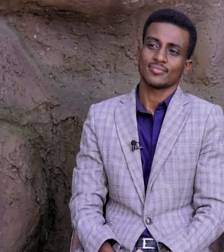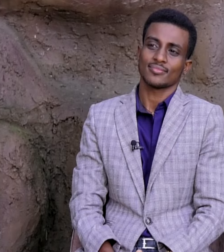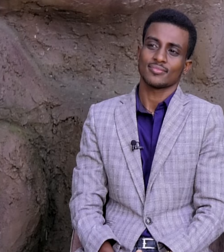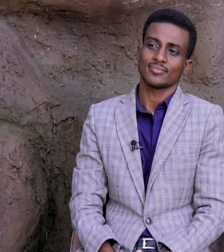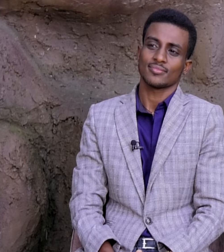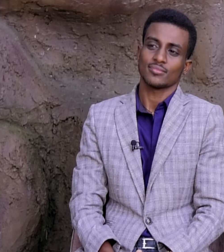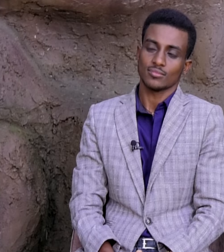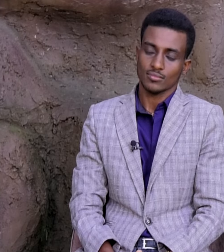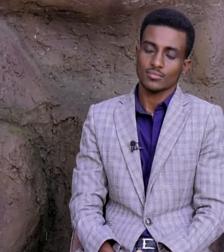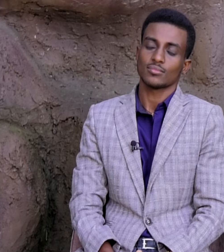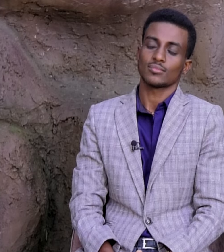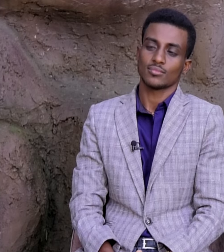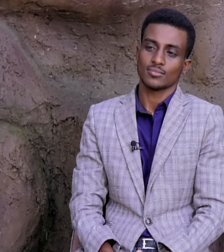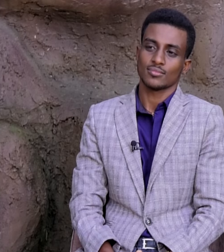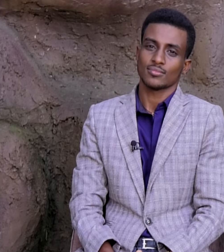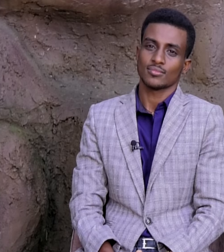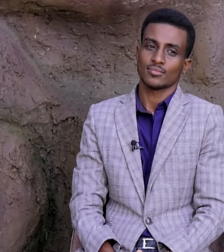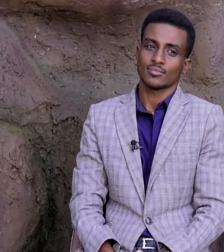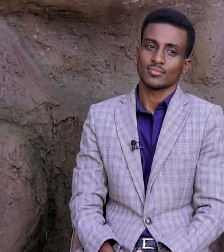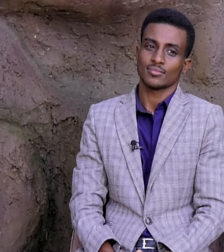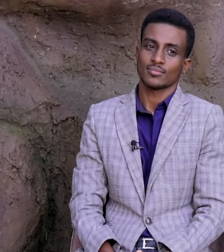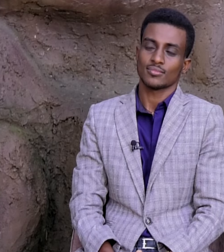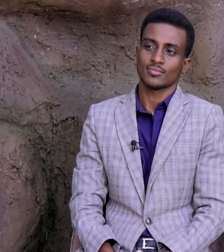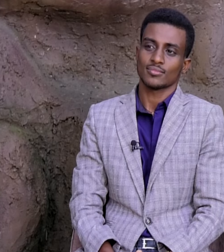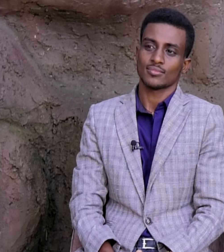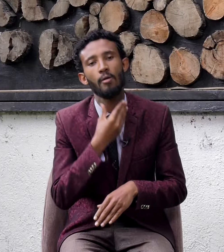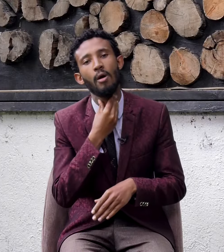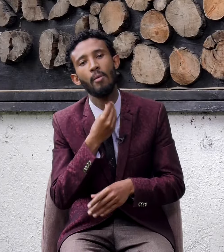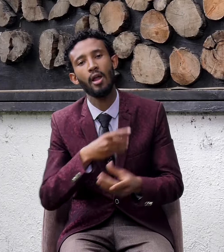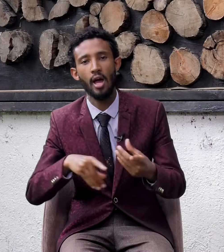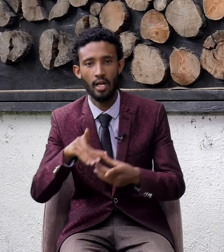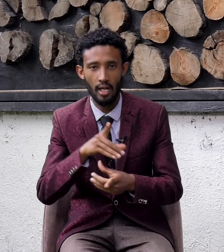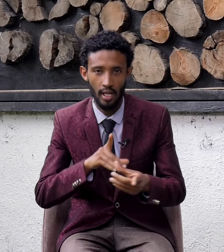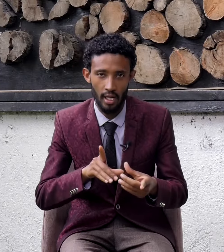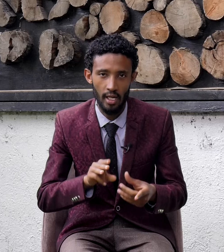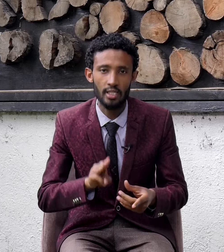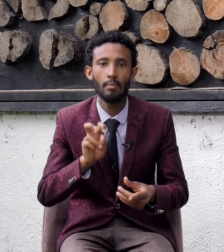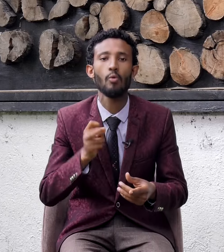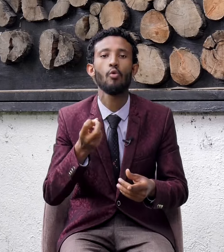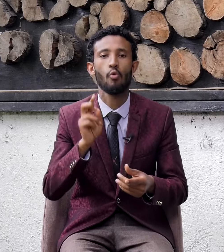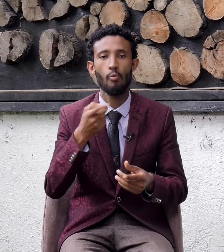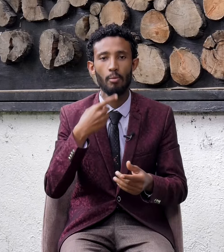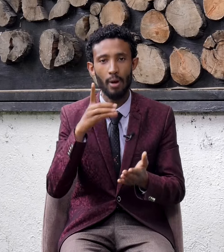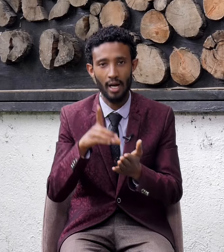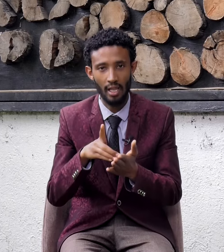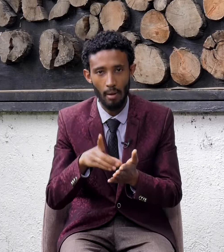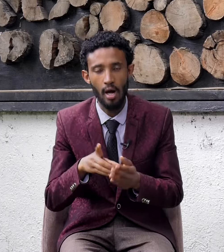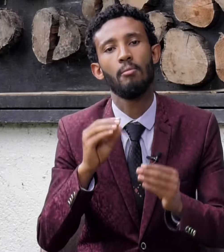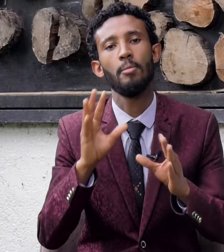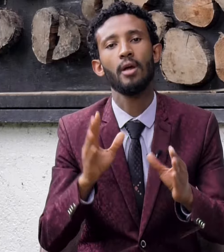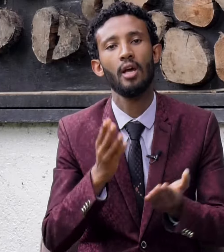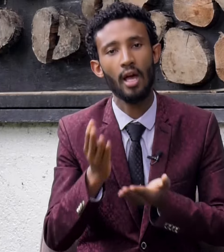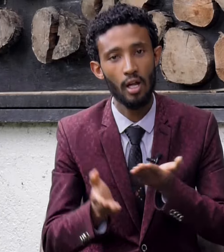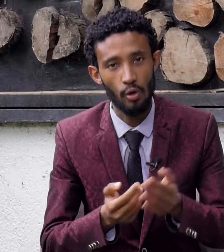ትዕዩብ ተኩዬ ጋር ቆይታ ይኖረናል። እንግዳችንን በአማራ ክልል ሰሜን ወሎ ቁብ የሚባል